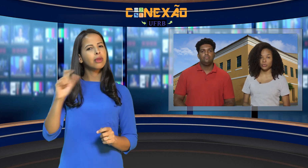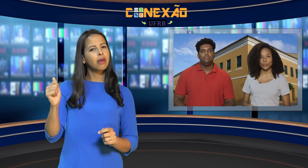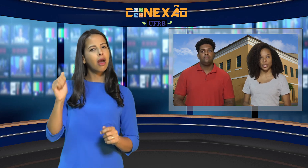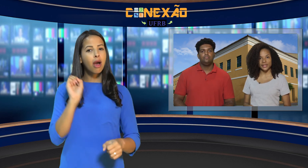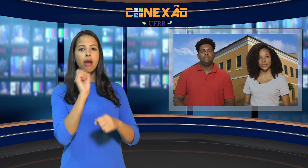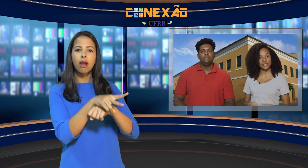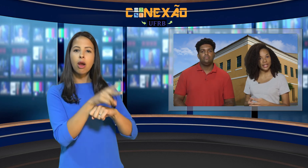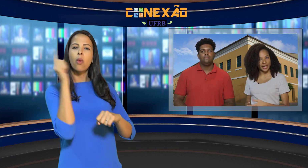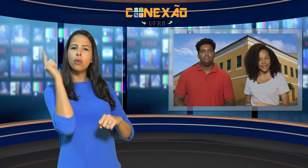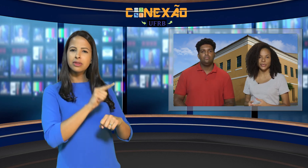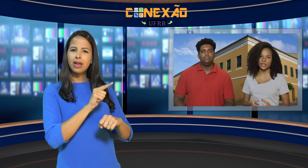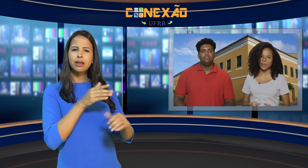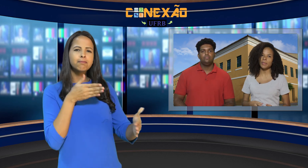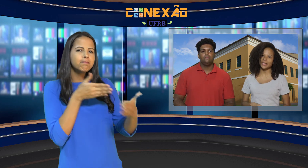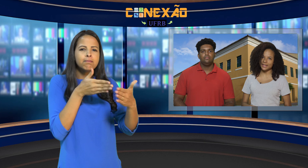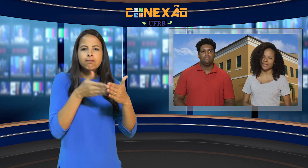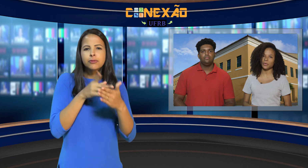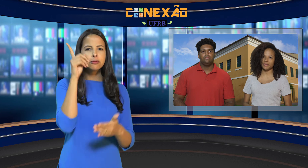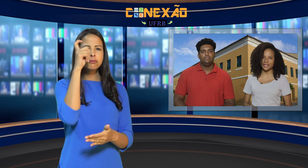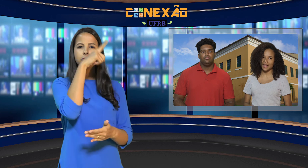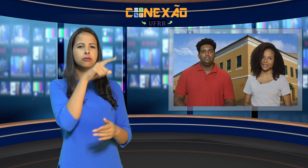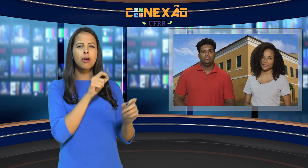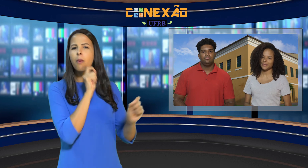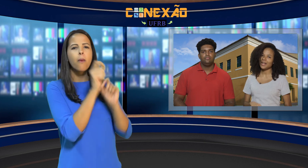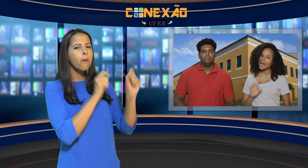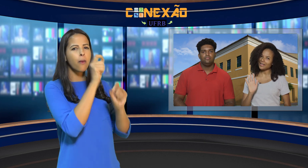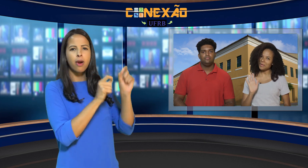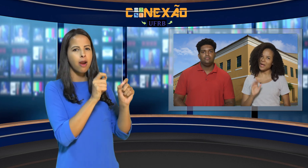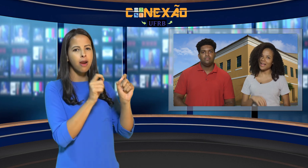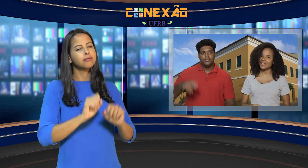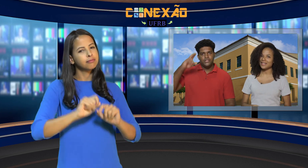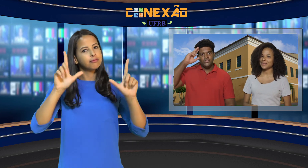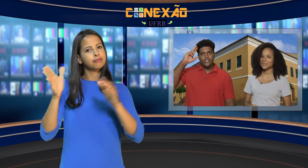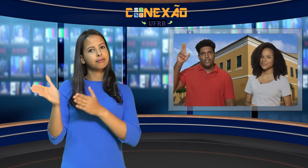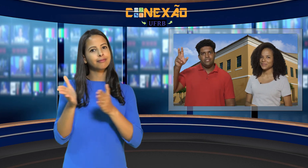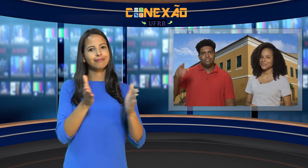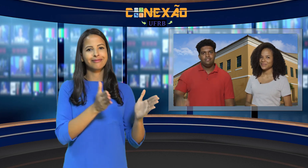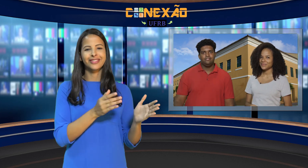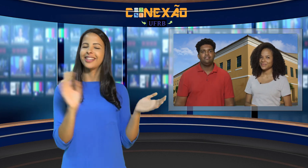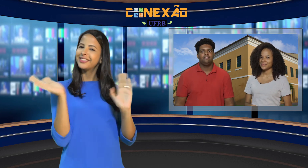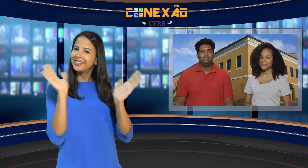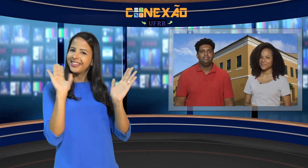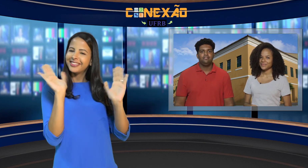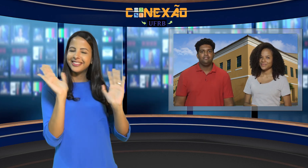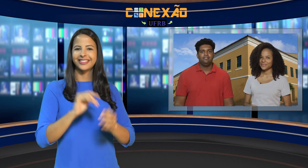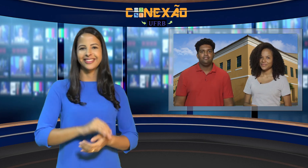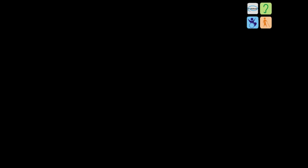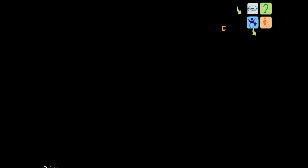enfrentam no processo de ingresso e de permanência na universidade. Até mais! Tchau!